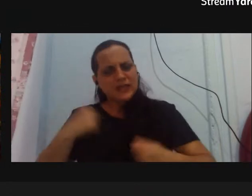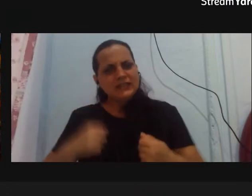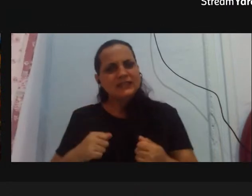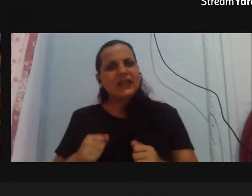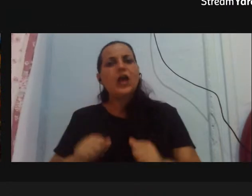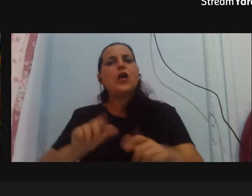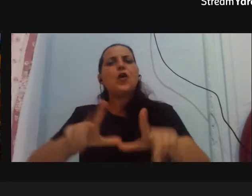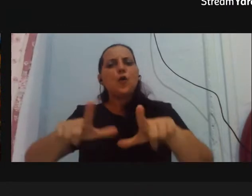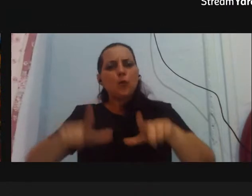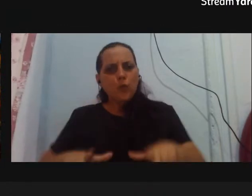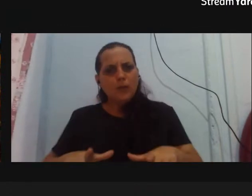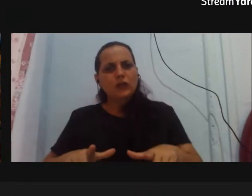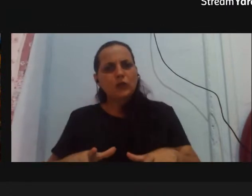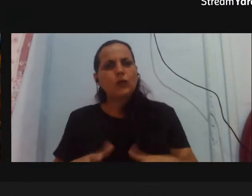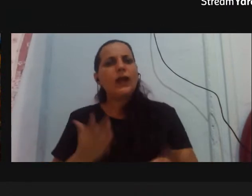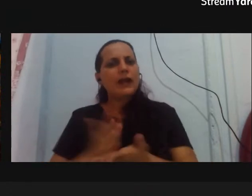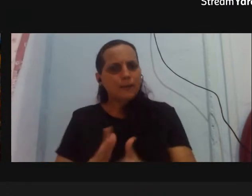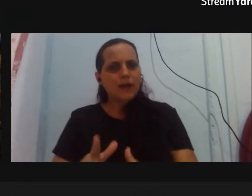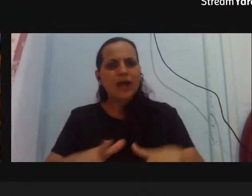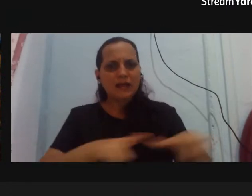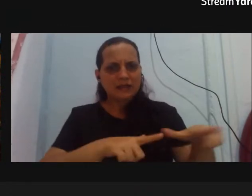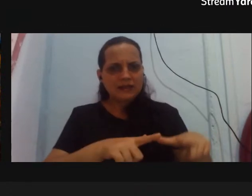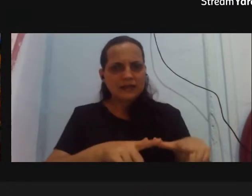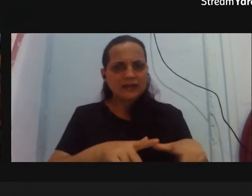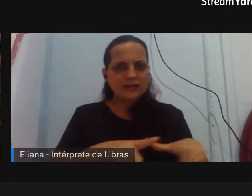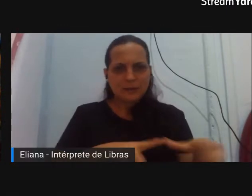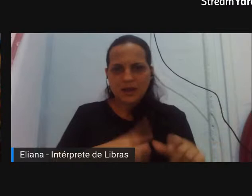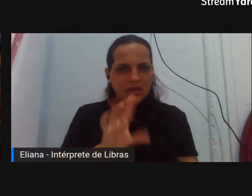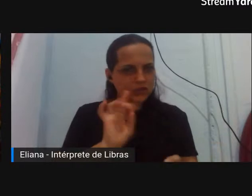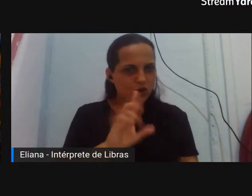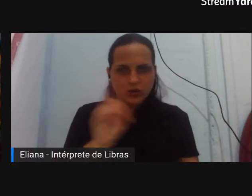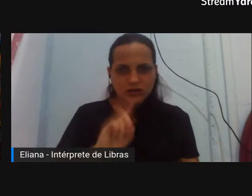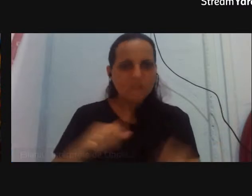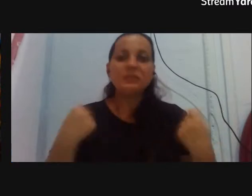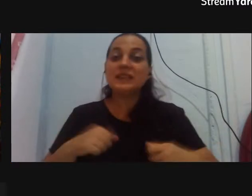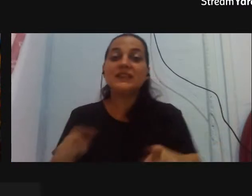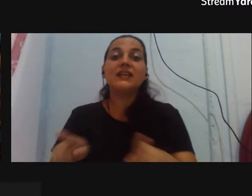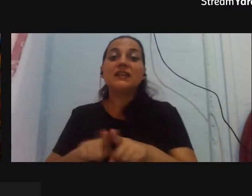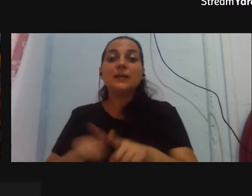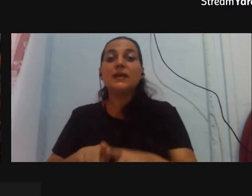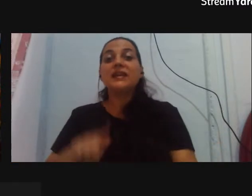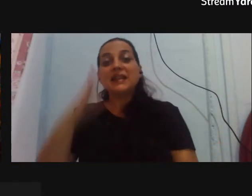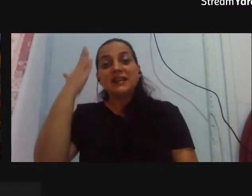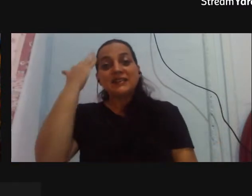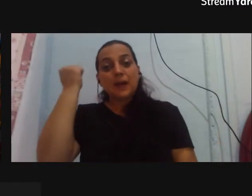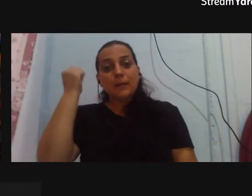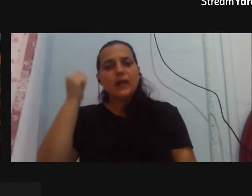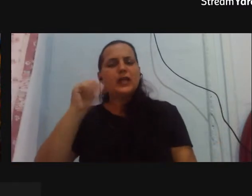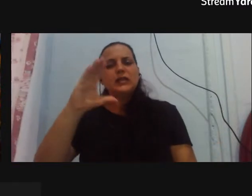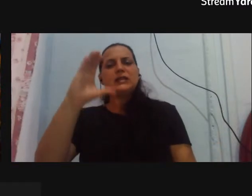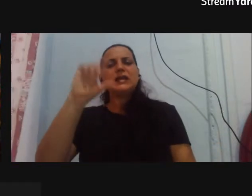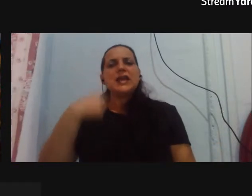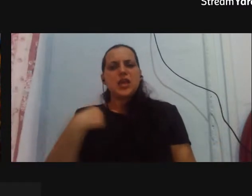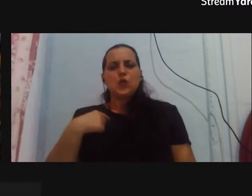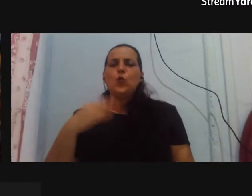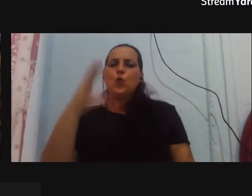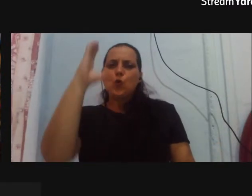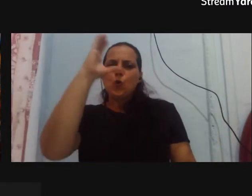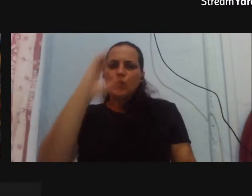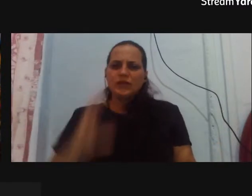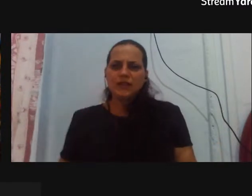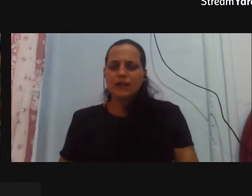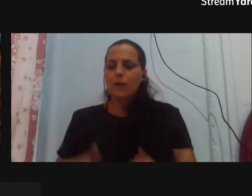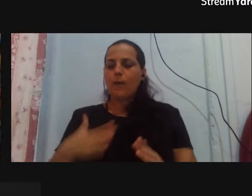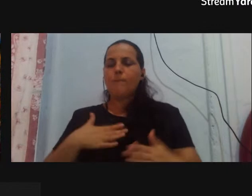que deverão fazer a sua opção, qual o papel que ocuparão na sociedade, de acordo com